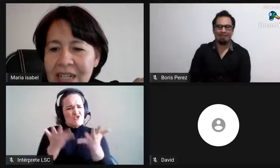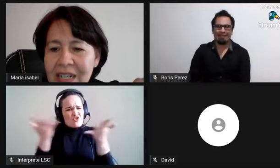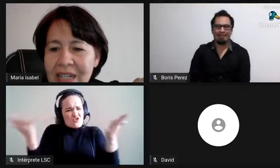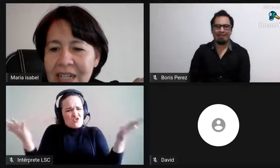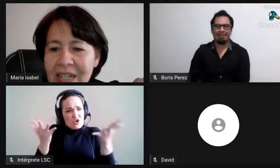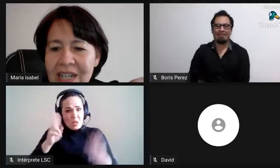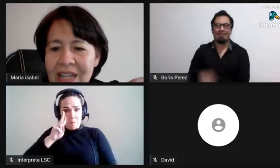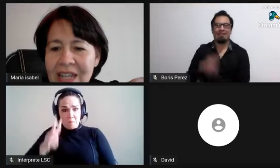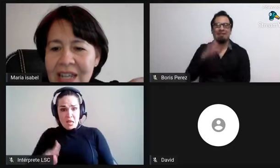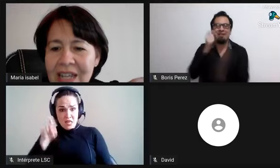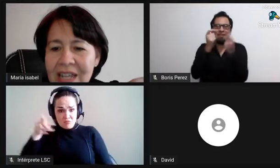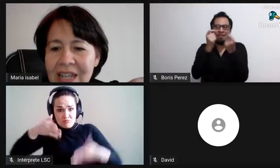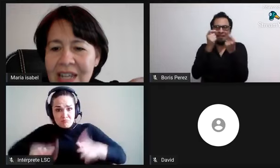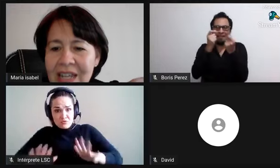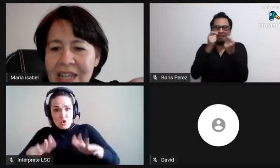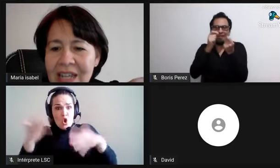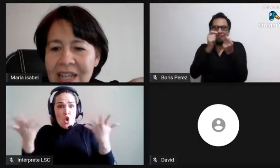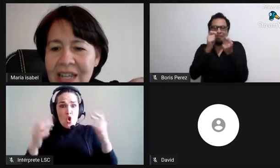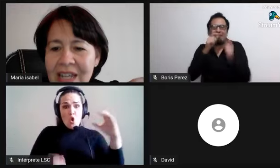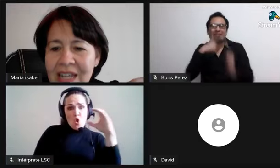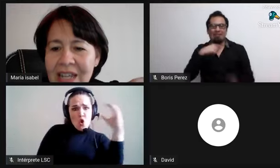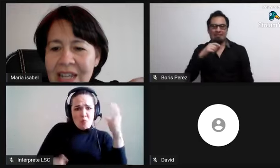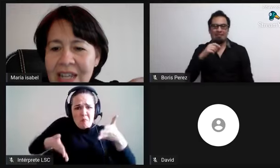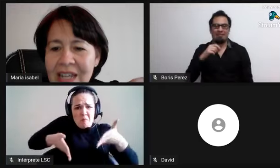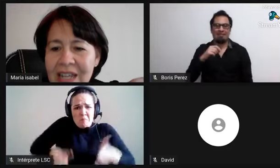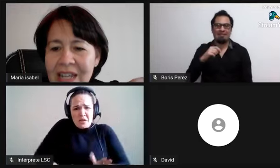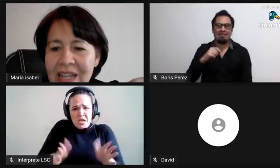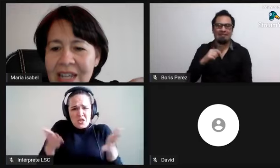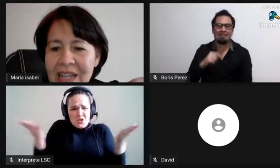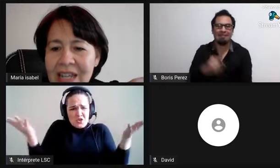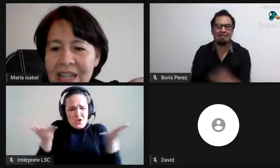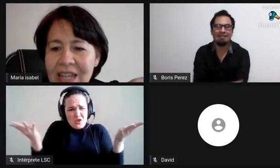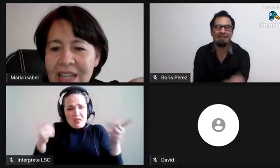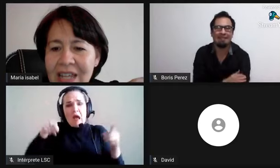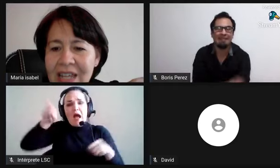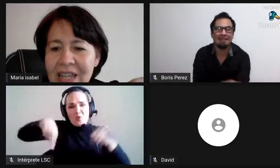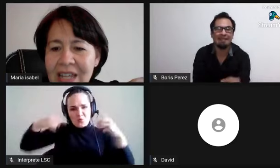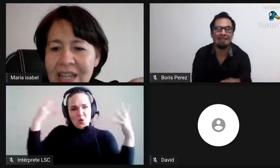en Venezuela, en Colombia, en dónde nació Bolívar.